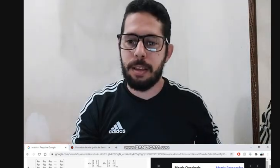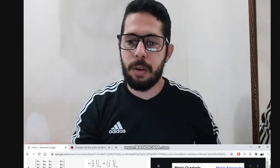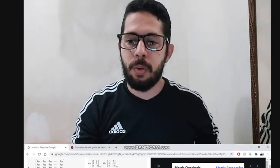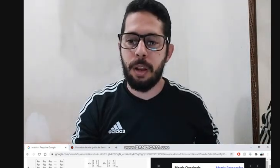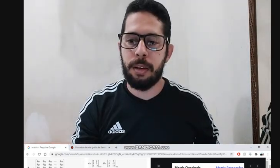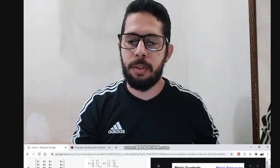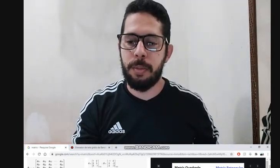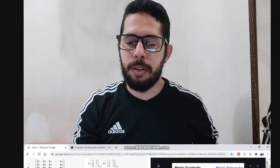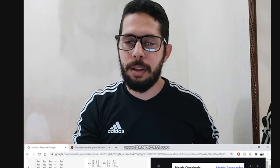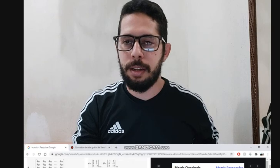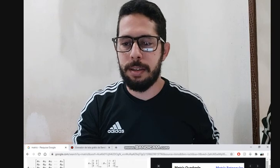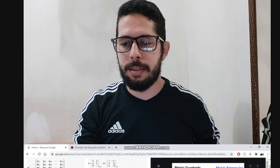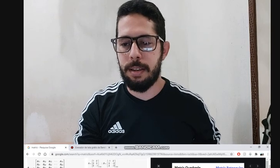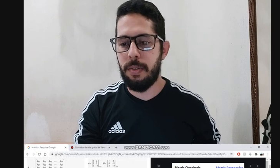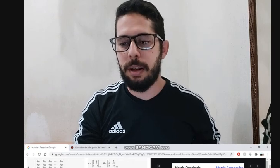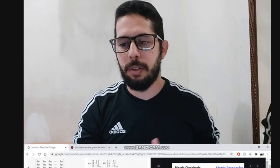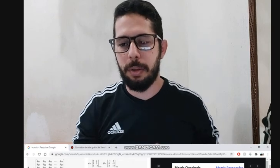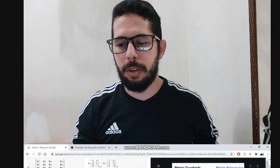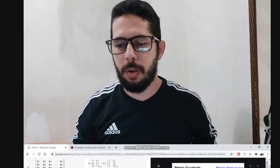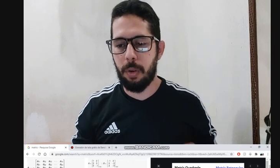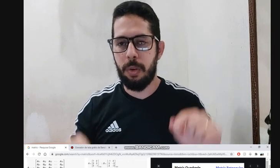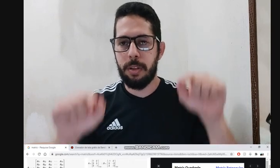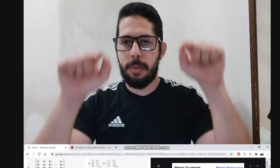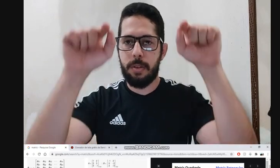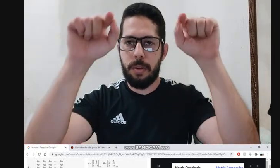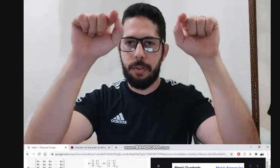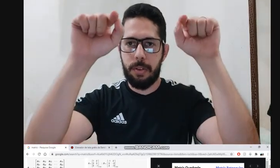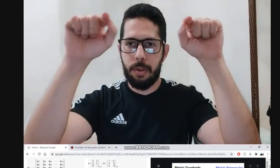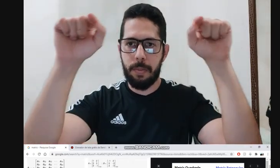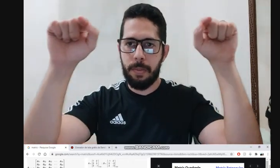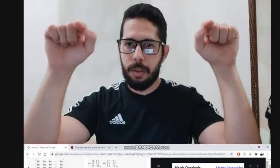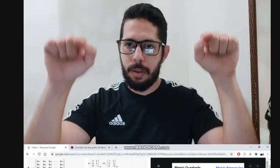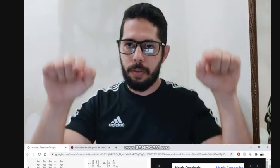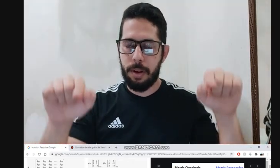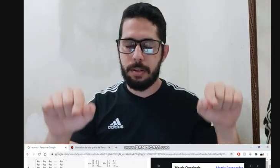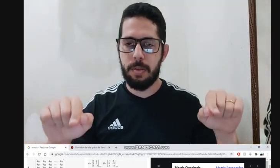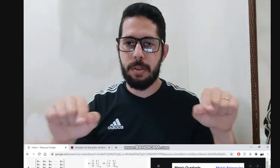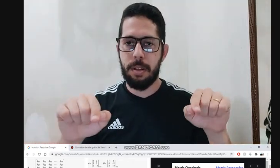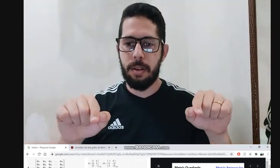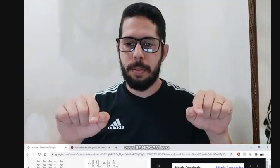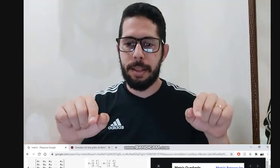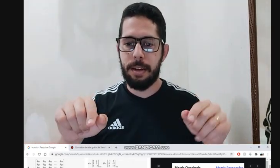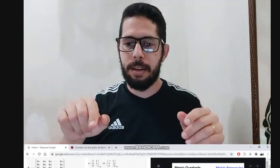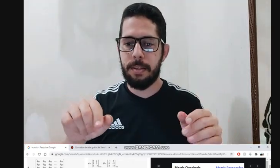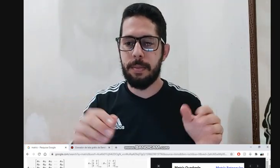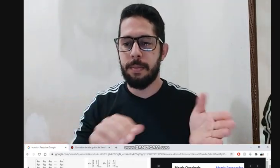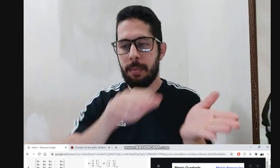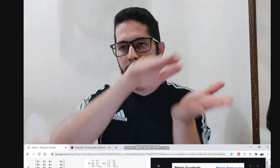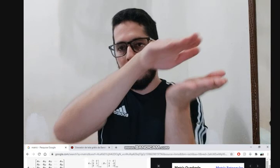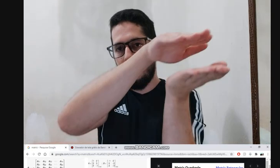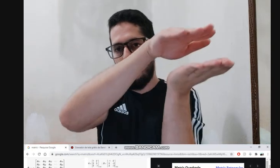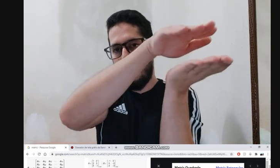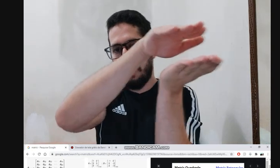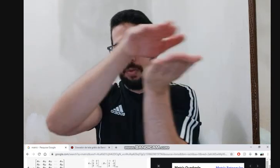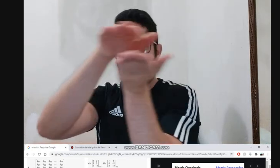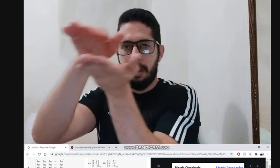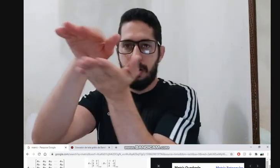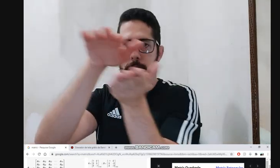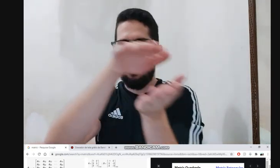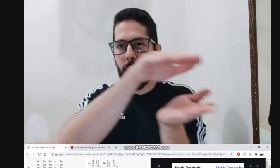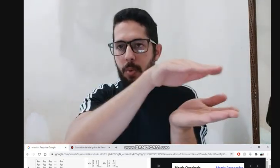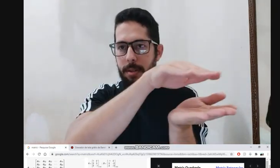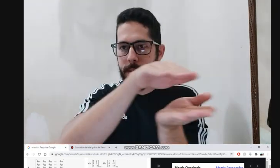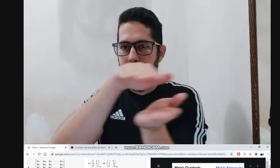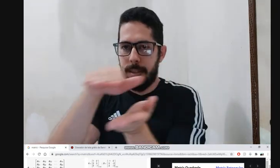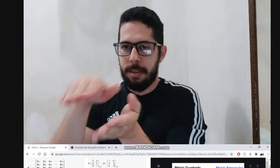matriz retangular, que o número de linhas é diferente do número de colunas, mais uma vez, ó, eu faço o sinal da matriz, faço o sinal